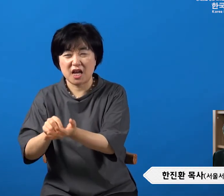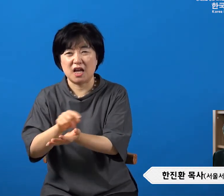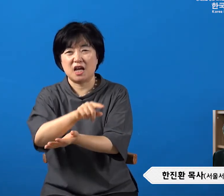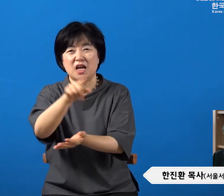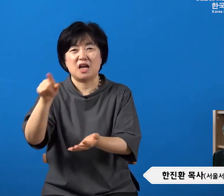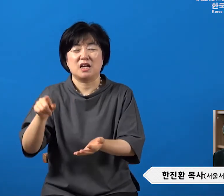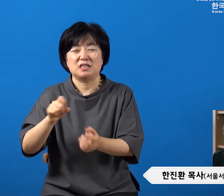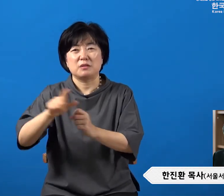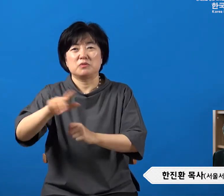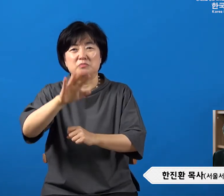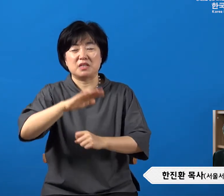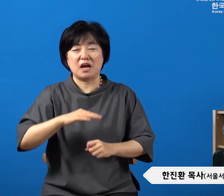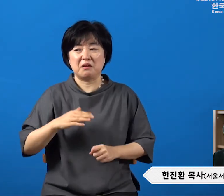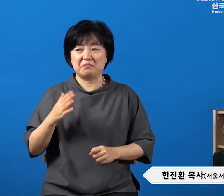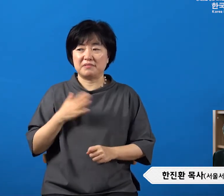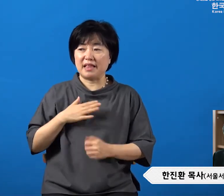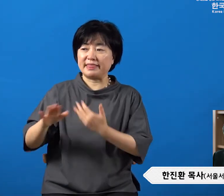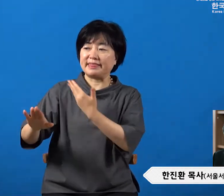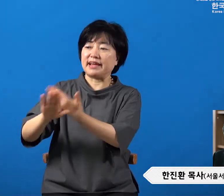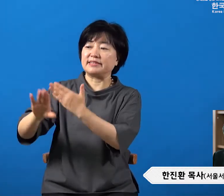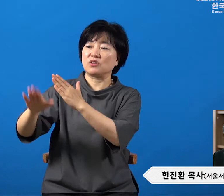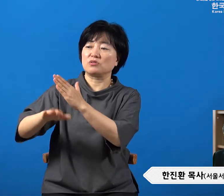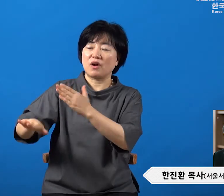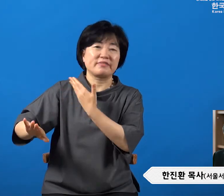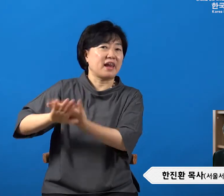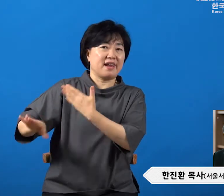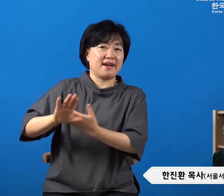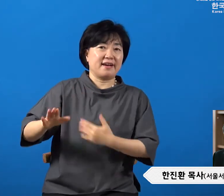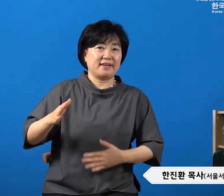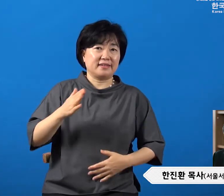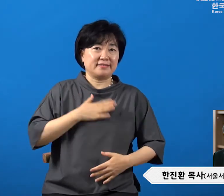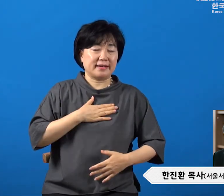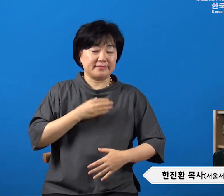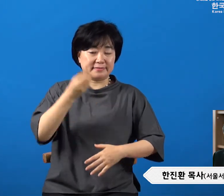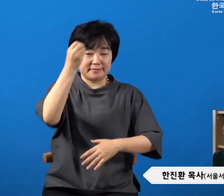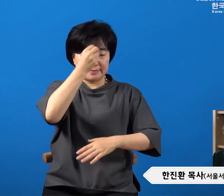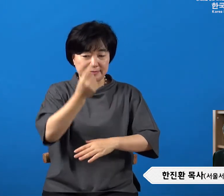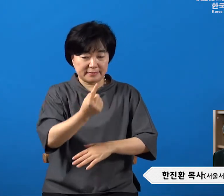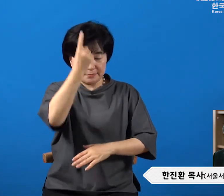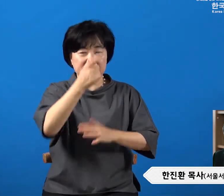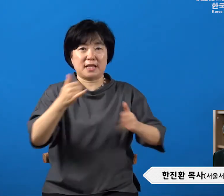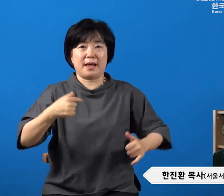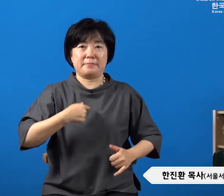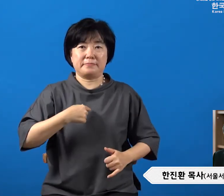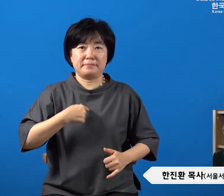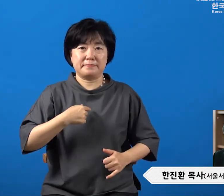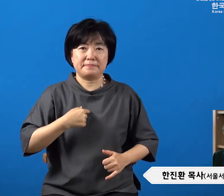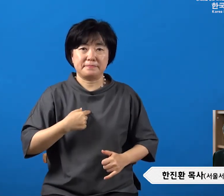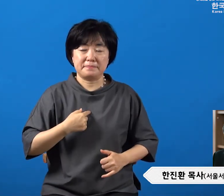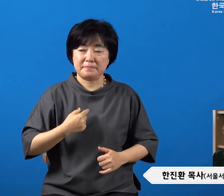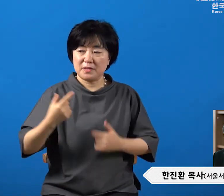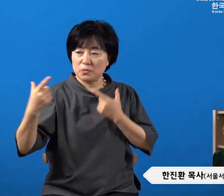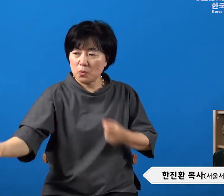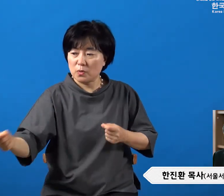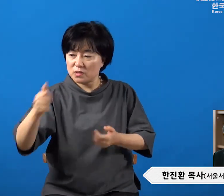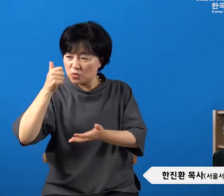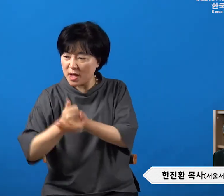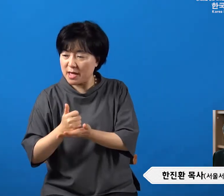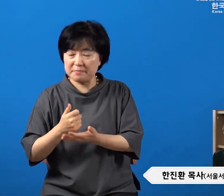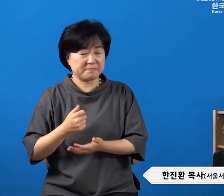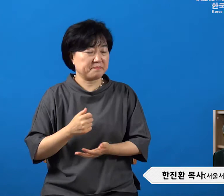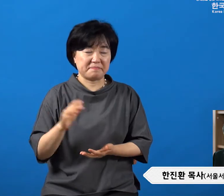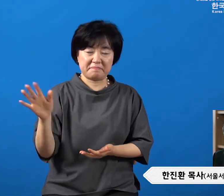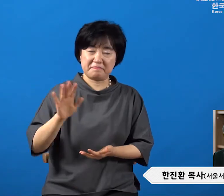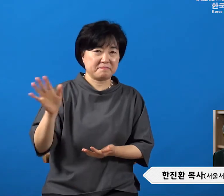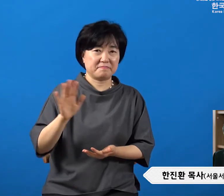사고방식이 그렇습니다. 나는 일반 평신도들하고 다른 고차원의 자유를 누릴 수 있는 사람인데 똑같이 죄다